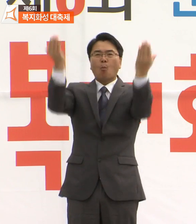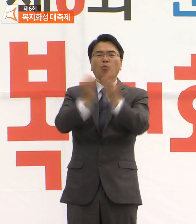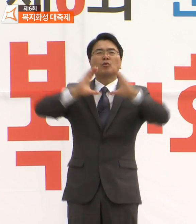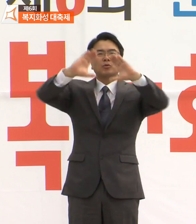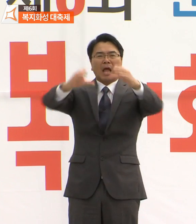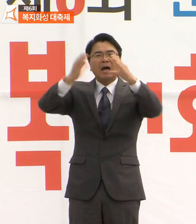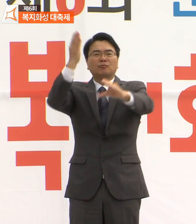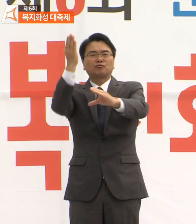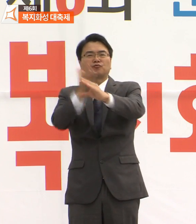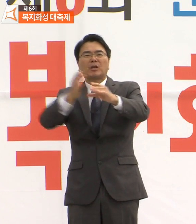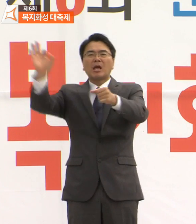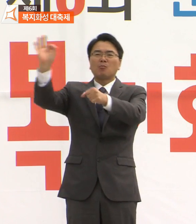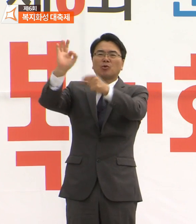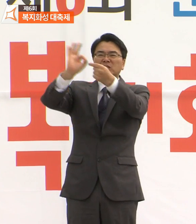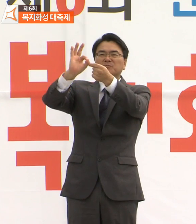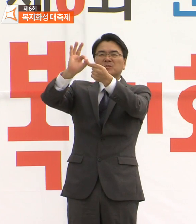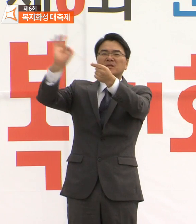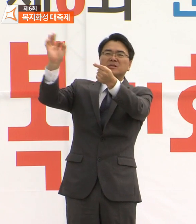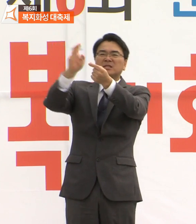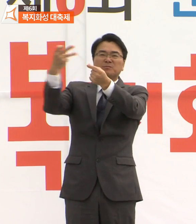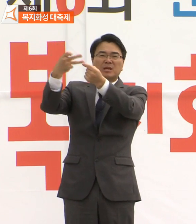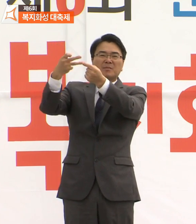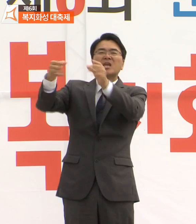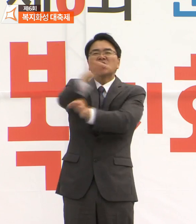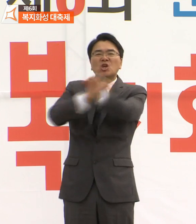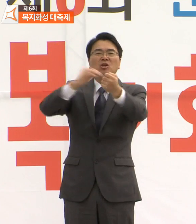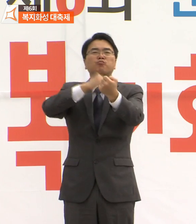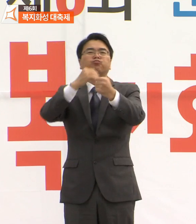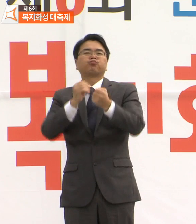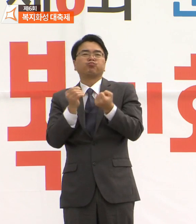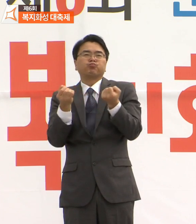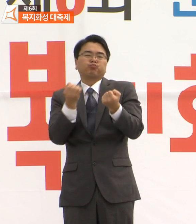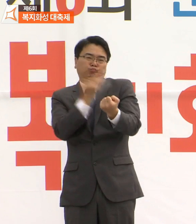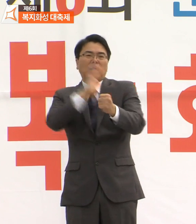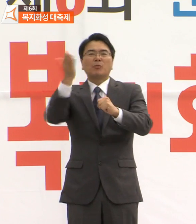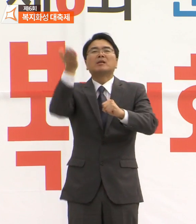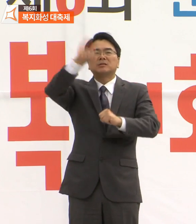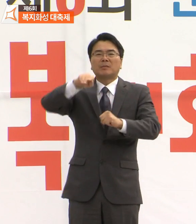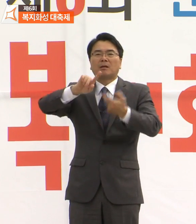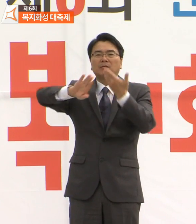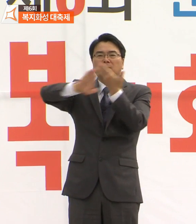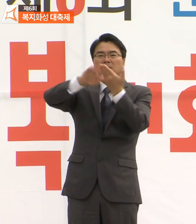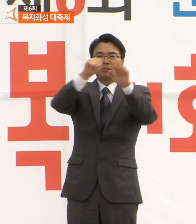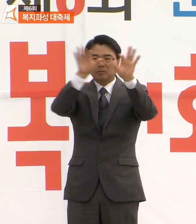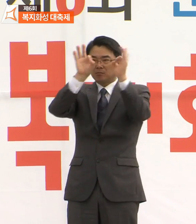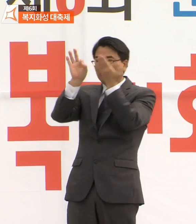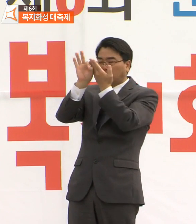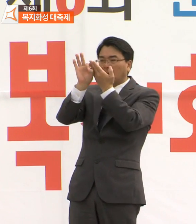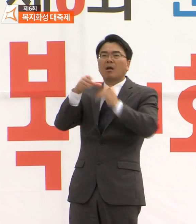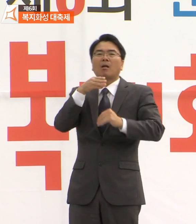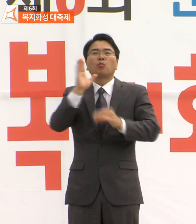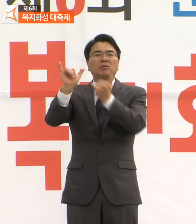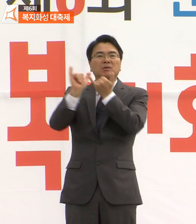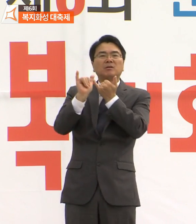그런데 조금만 다른 곳을 쳐다보면은 너무나 참담한 결과들이 많죠. 노인 자살률 1위,